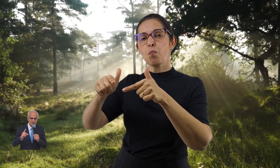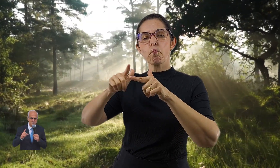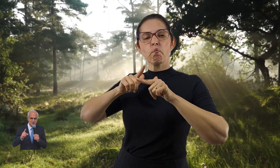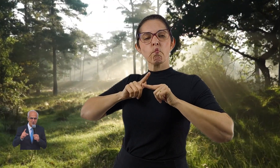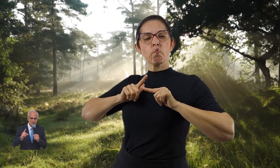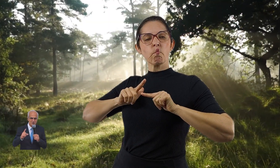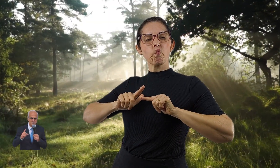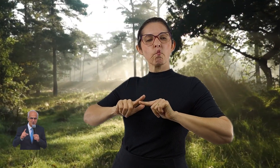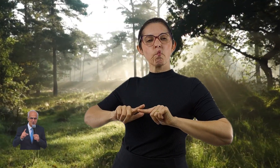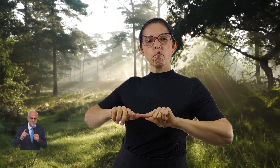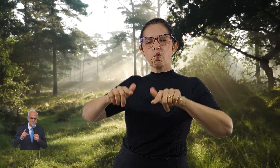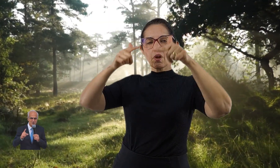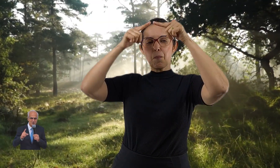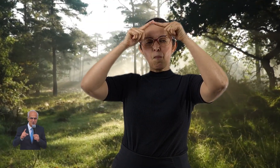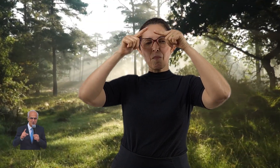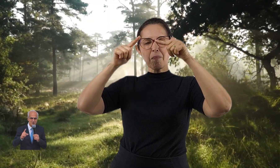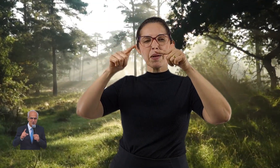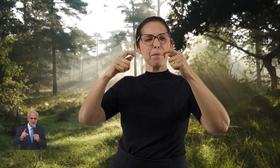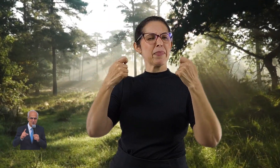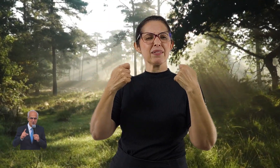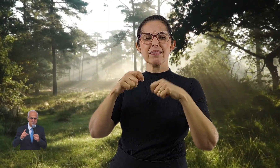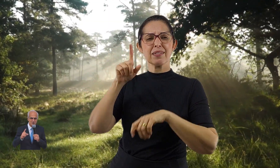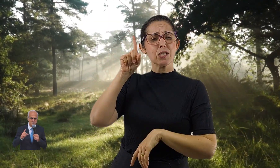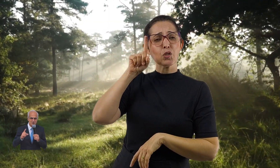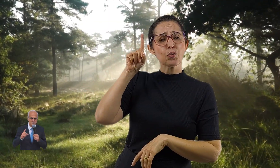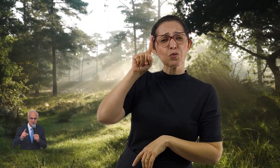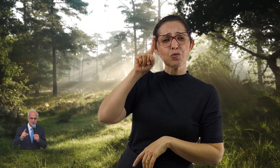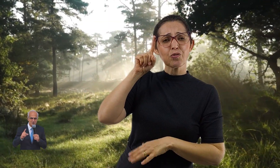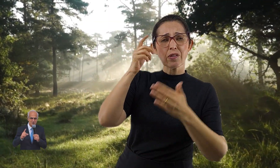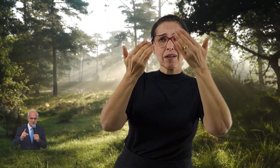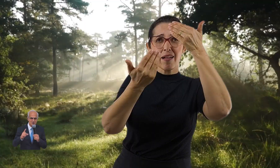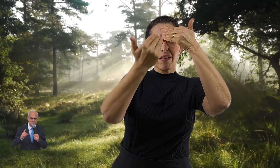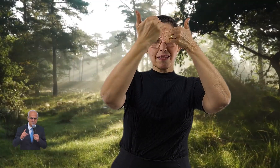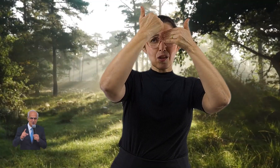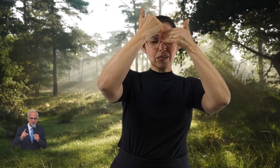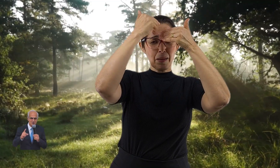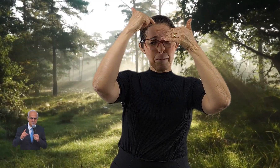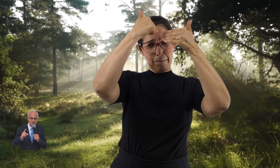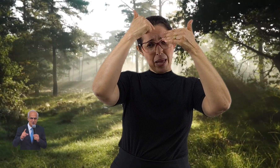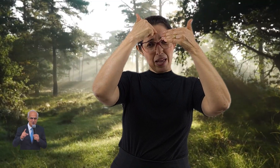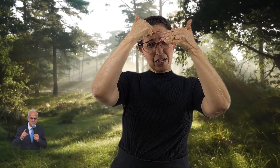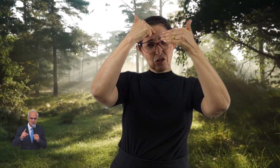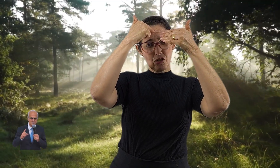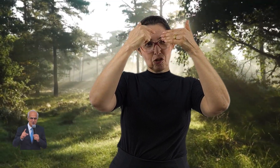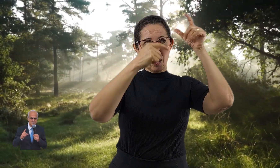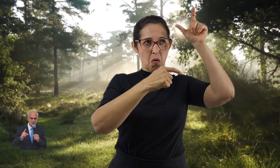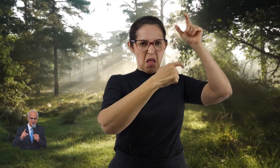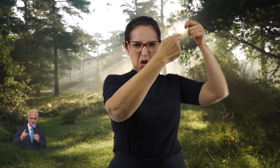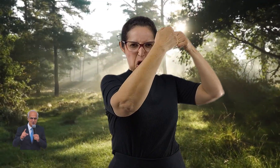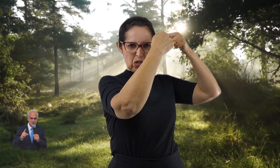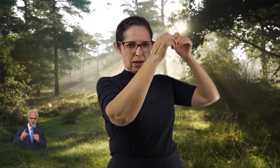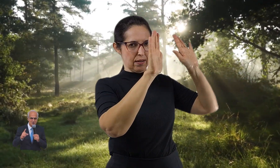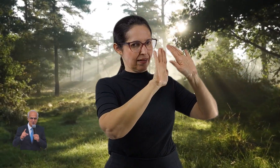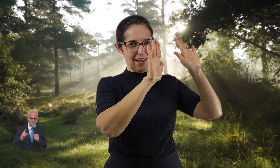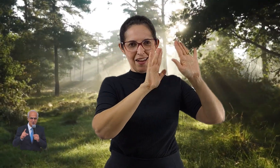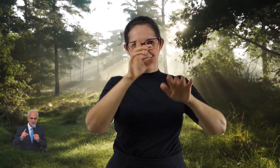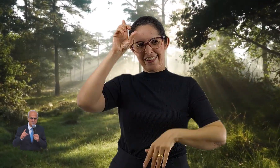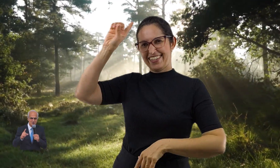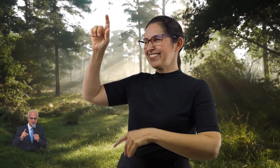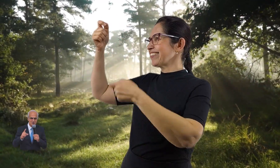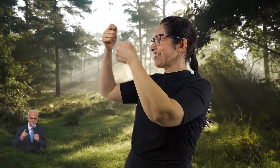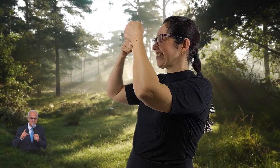povo. E essa faxina é diária. A mente que não é trabalhada por Satanás, não, mas a mente que é trabalhada